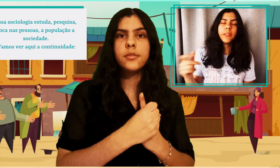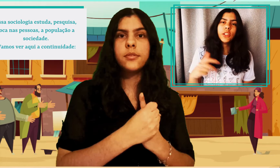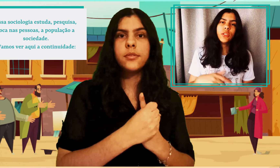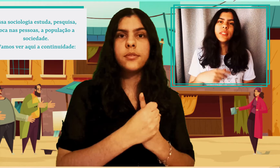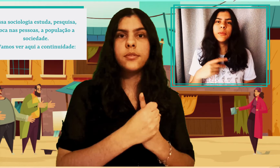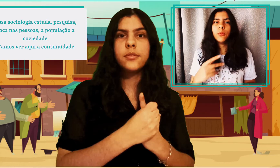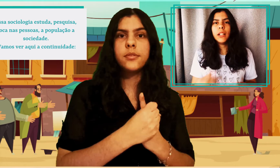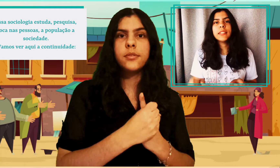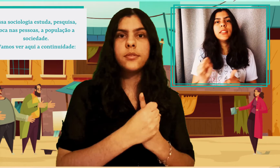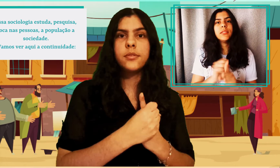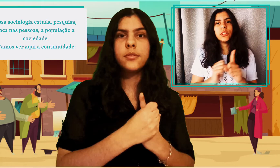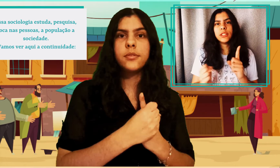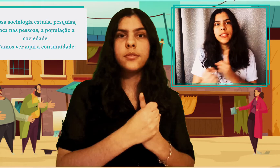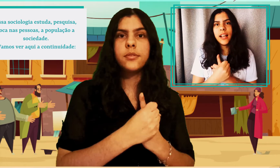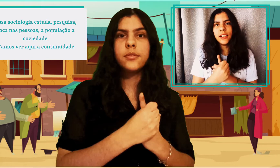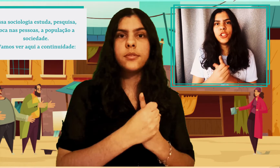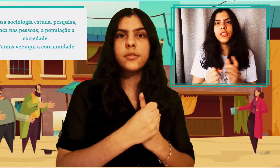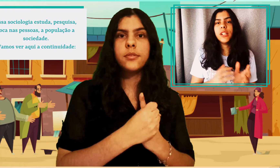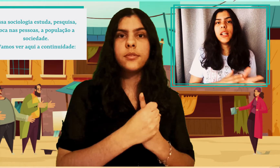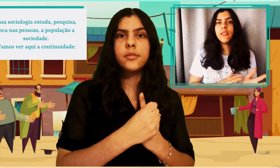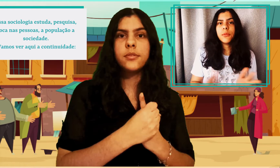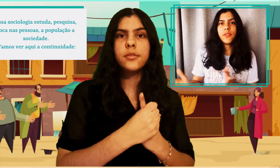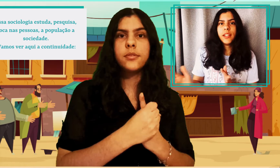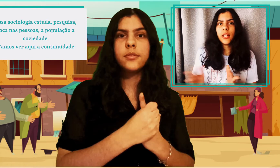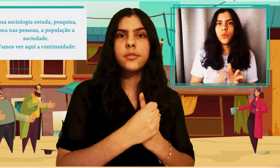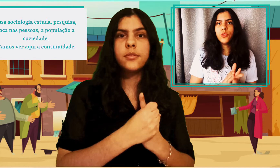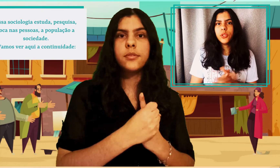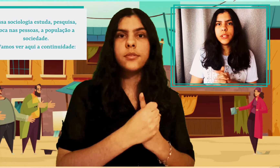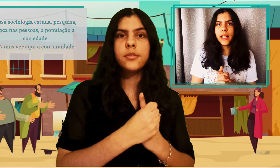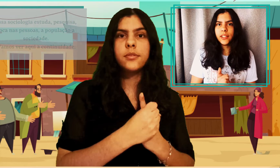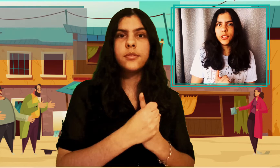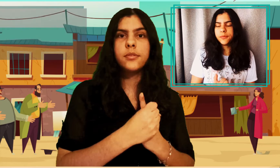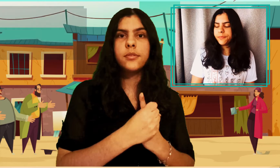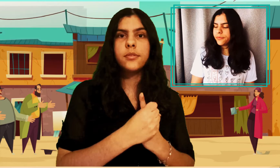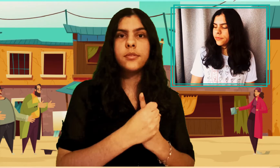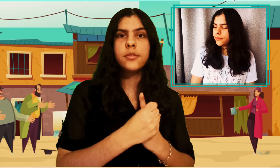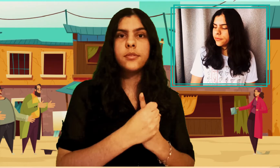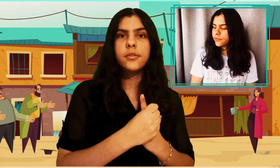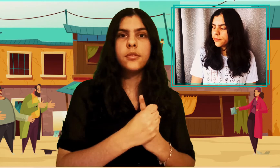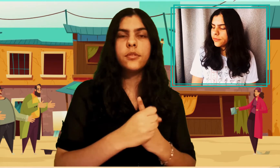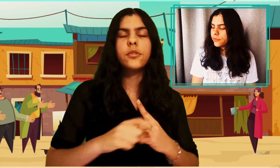as pessoas, a população, a sociedade. Vamos ver aqui a continuidade.